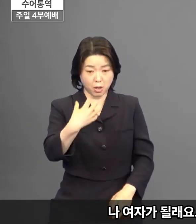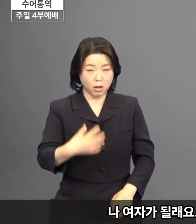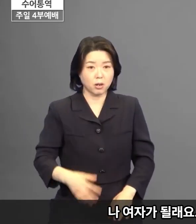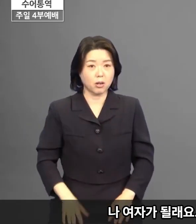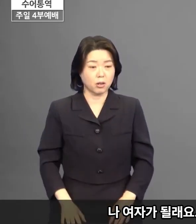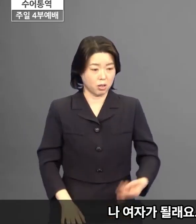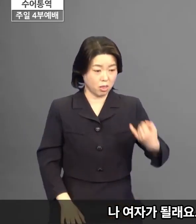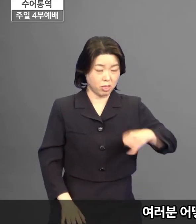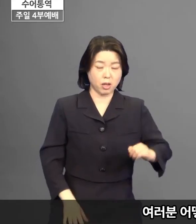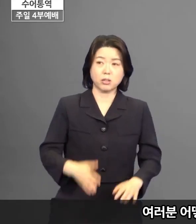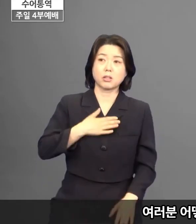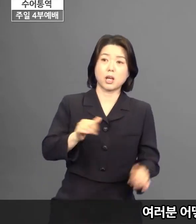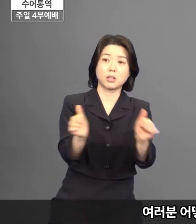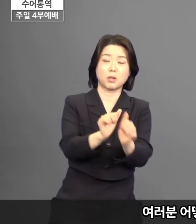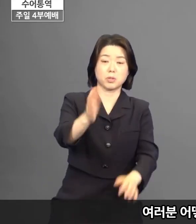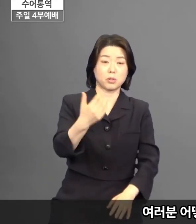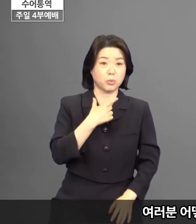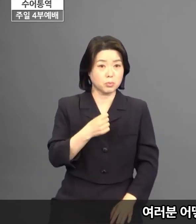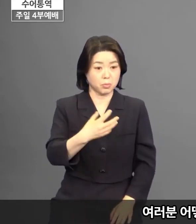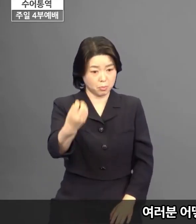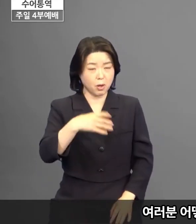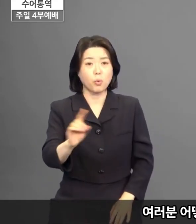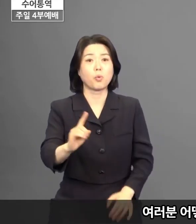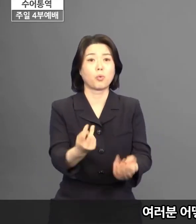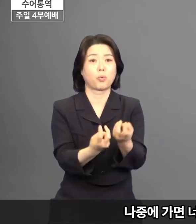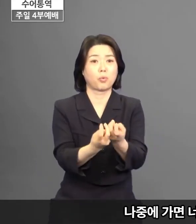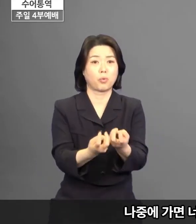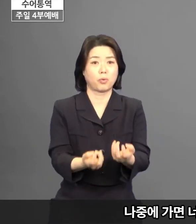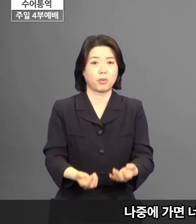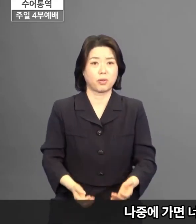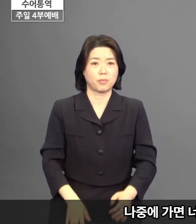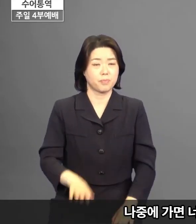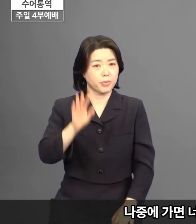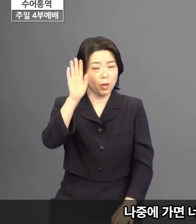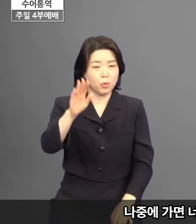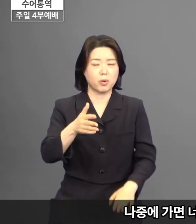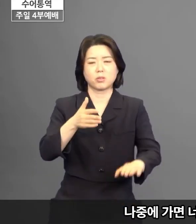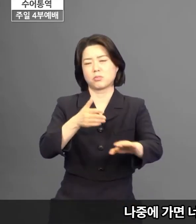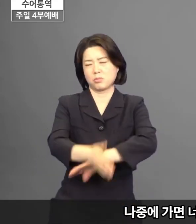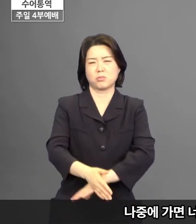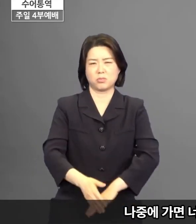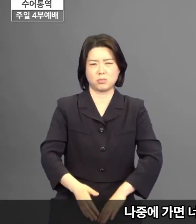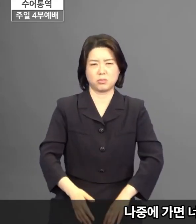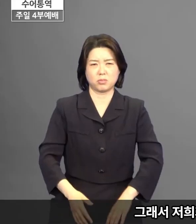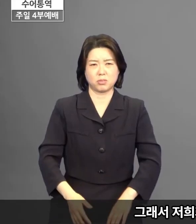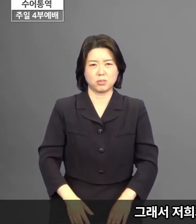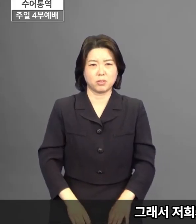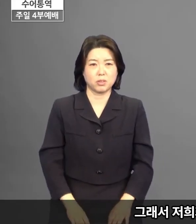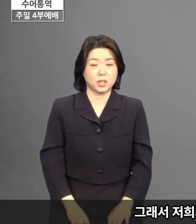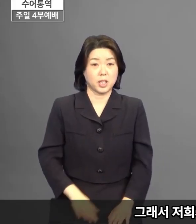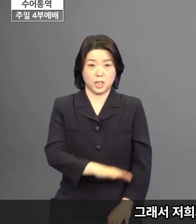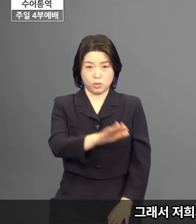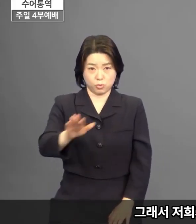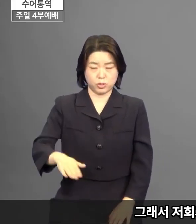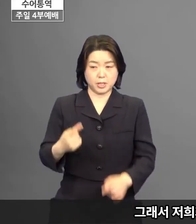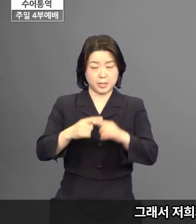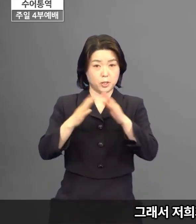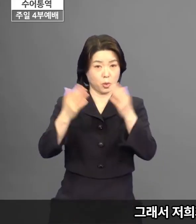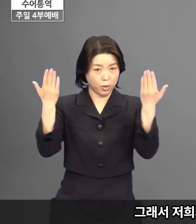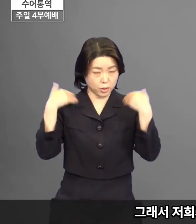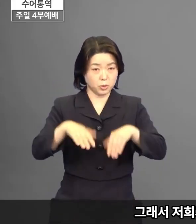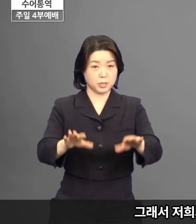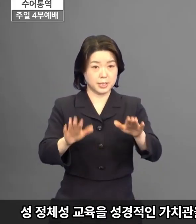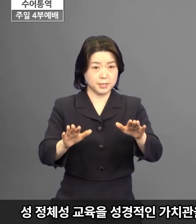딸인 저 남자가 될래요. 여러분 어떻게 하시겠어요? 나중에 가면 너무 늦을 수 있습니다. 그래서 저희가 교회학교에서도